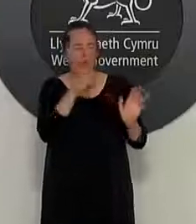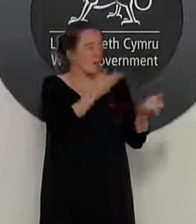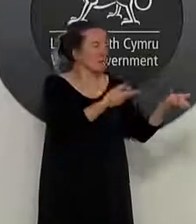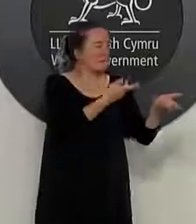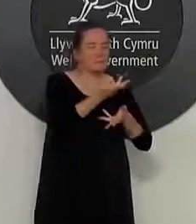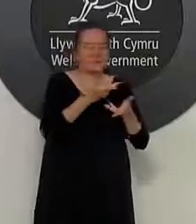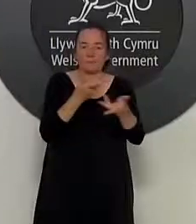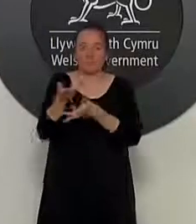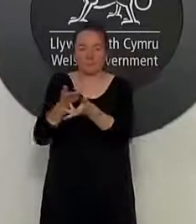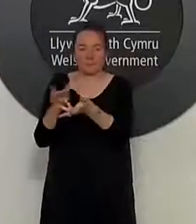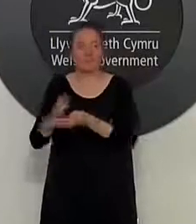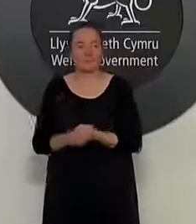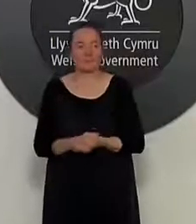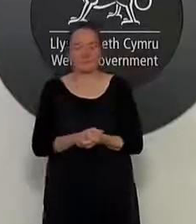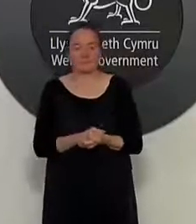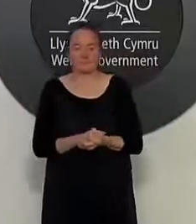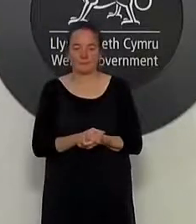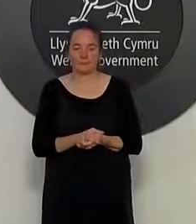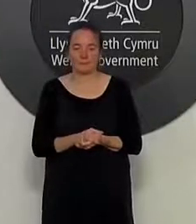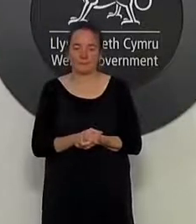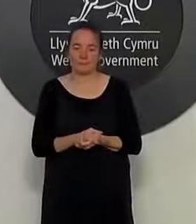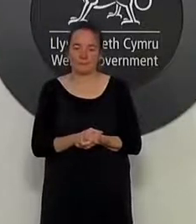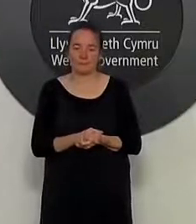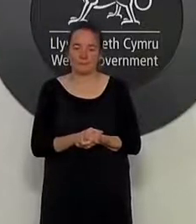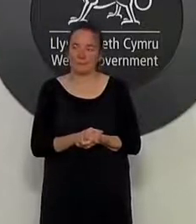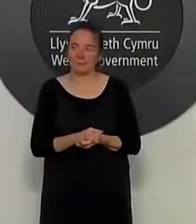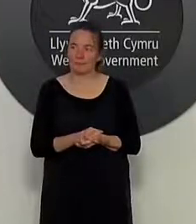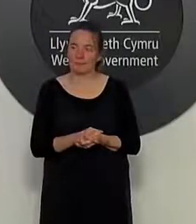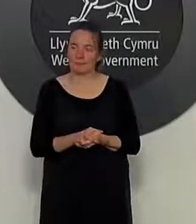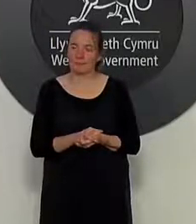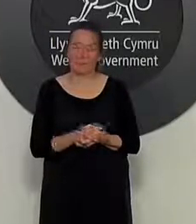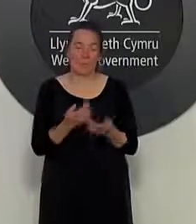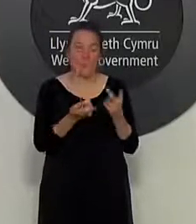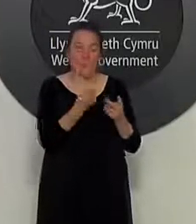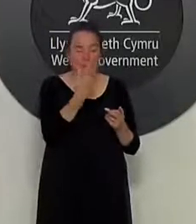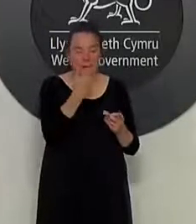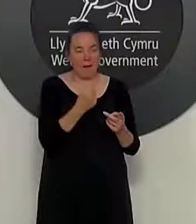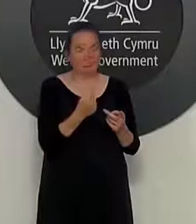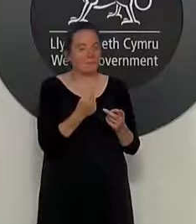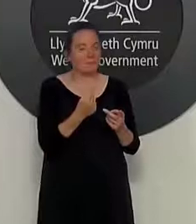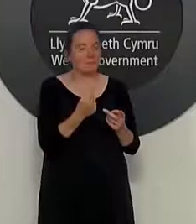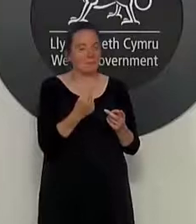dych chi newydd godi nawr ac rai eraill wrth gwrs yn gallu bod yn craidd